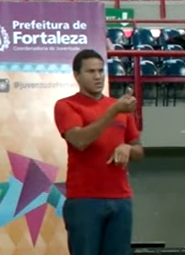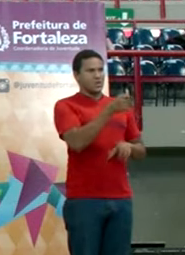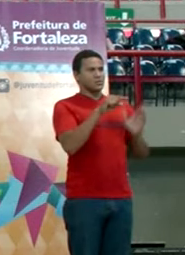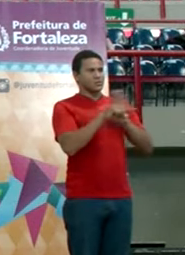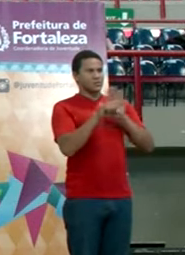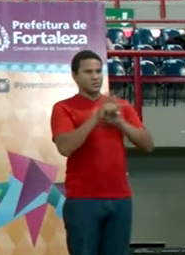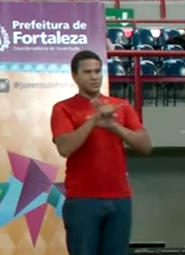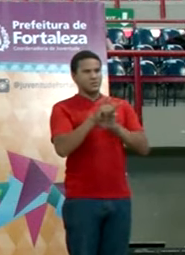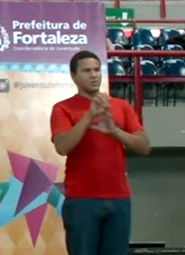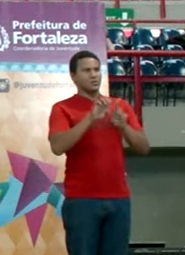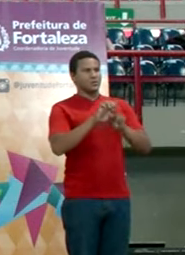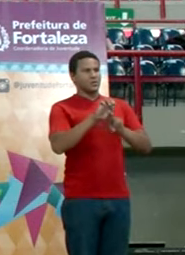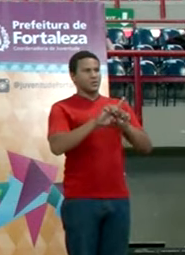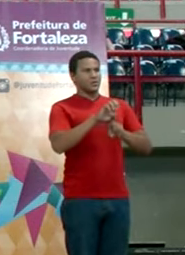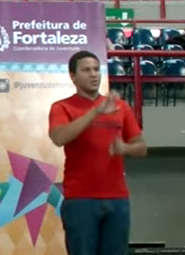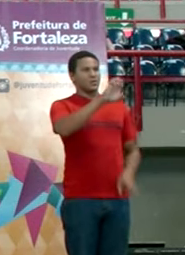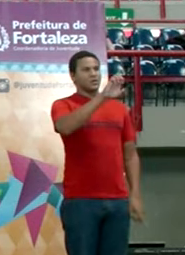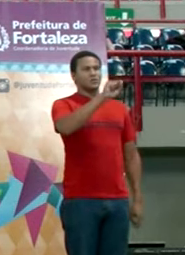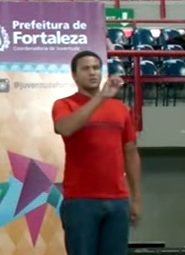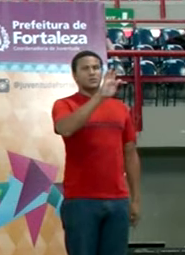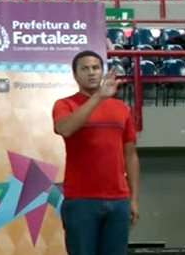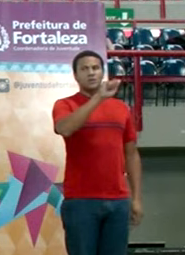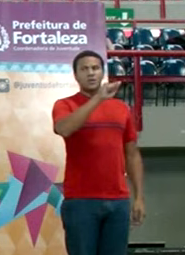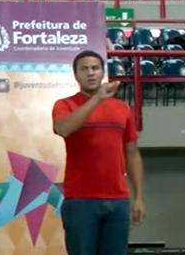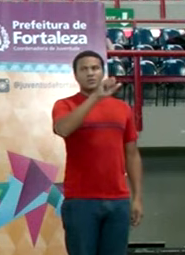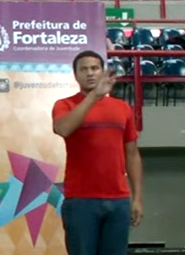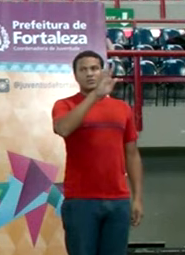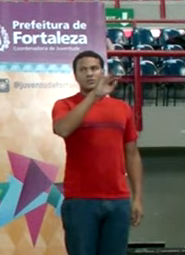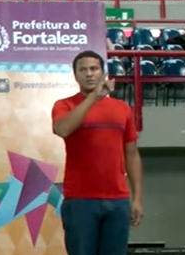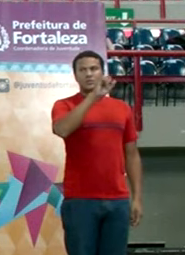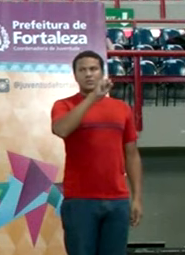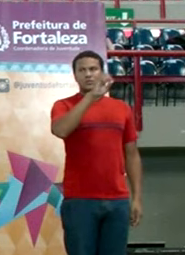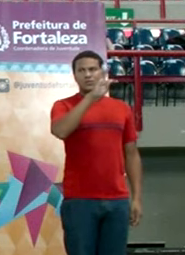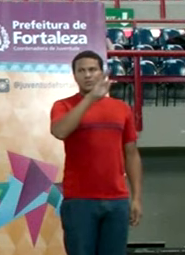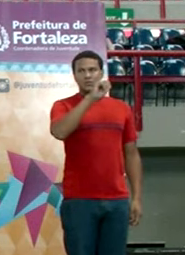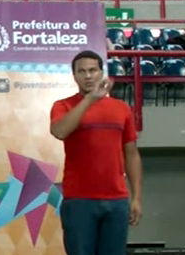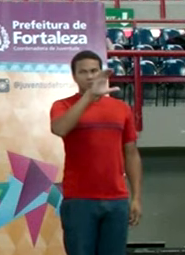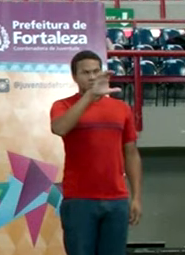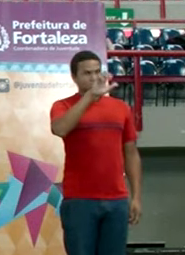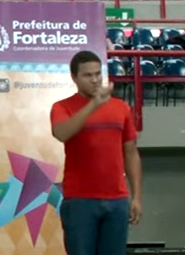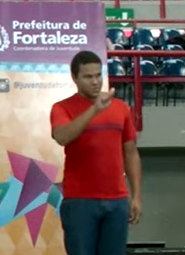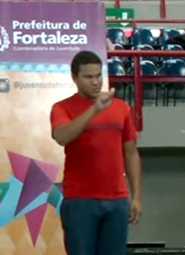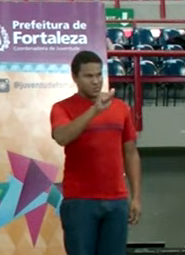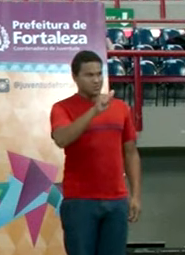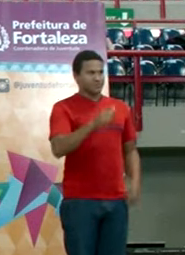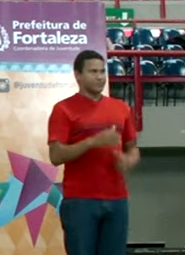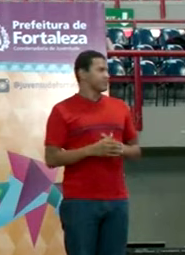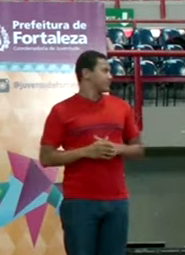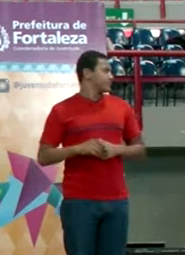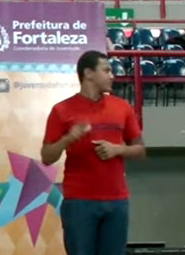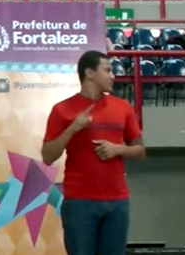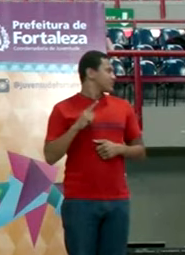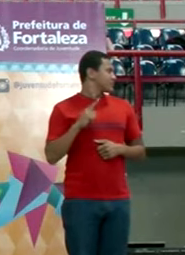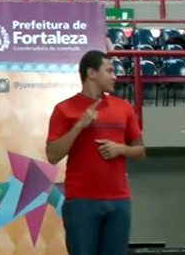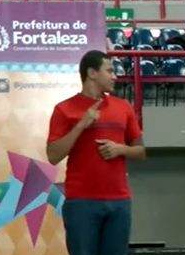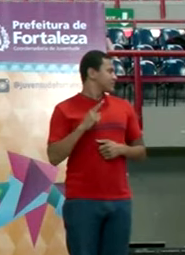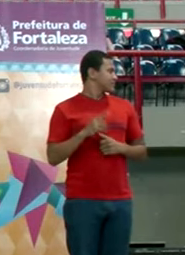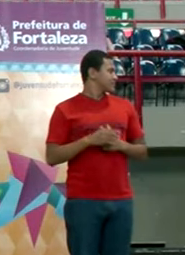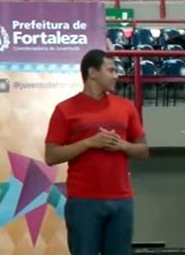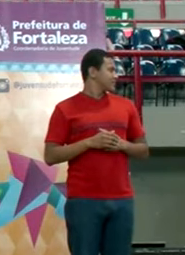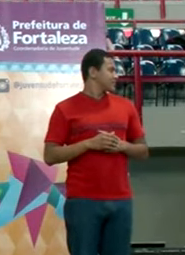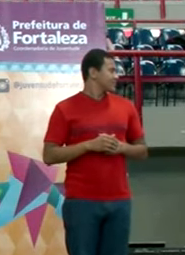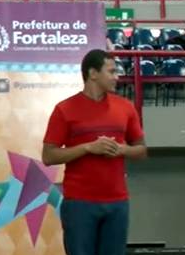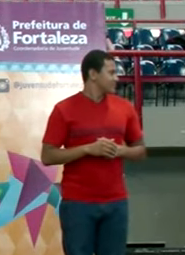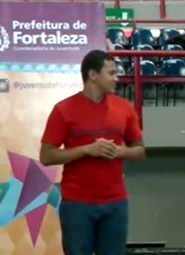tem algumas que falam de gráfico que a gente vai estudar depois fez Então olha só a questão quatro ó ao final de uma